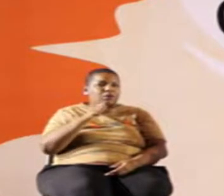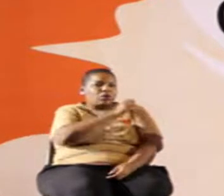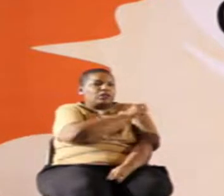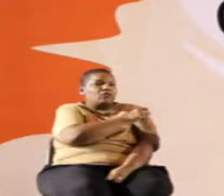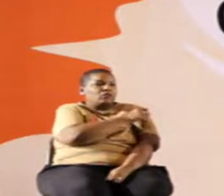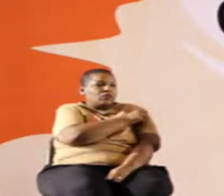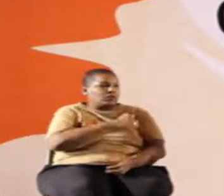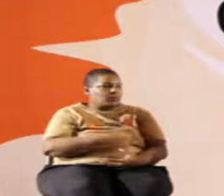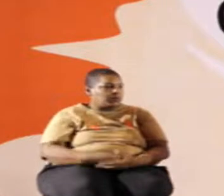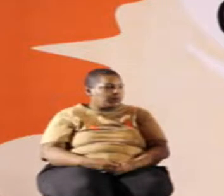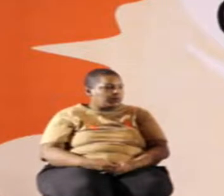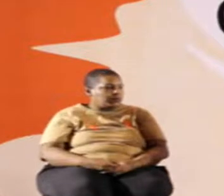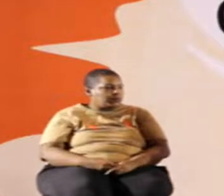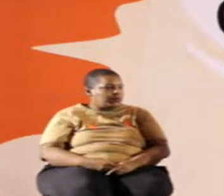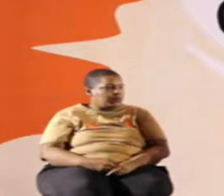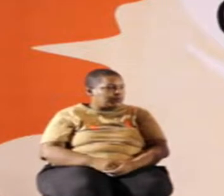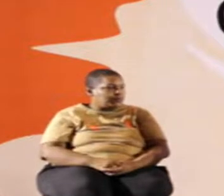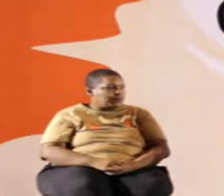ano.